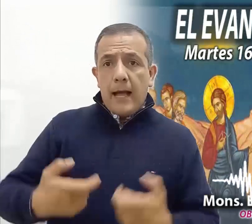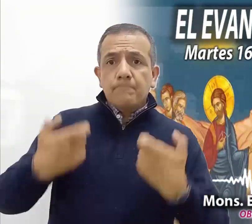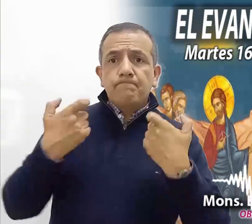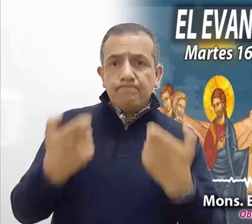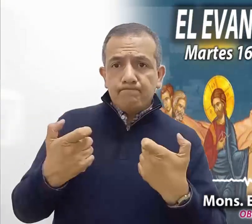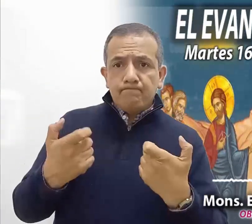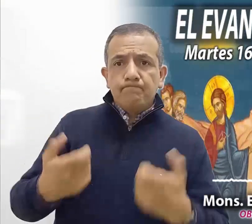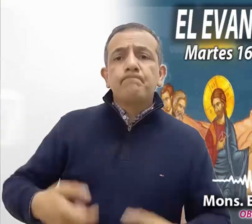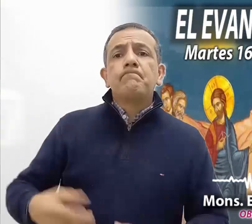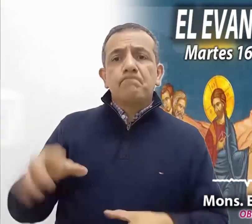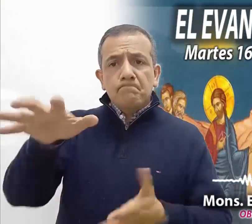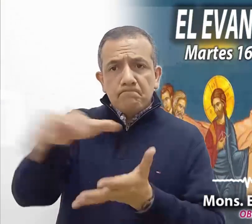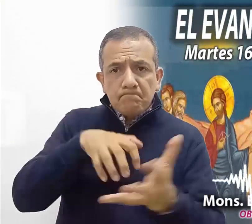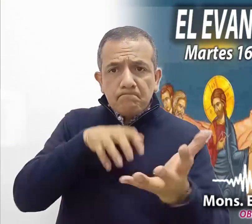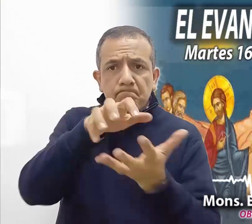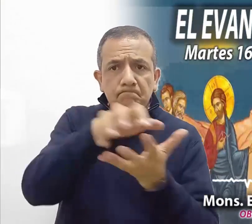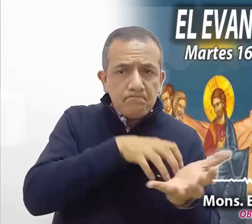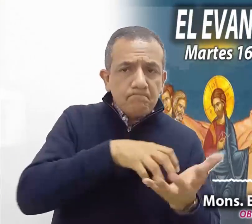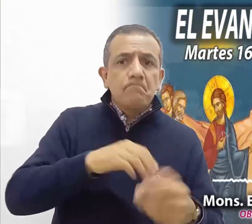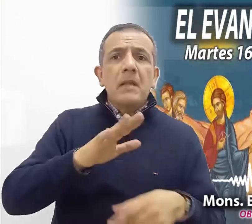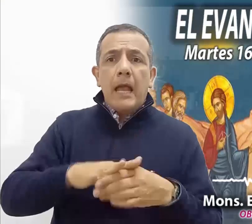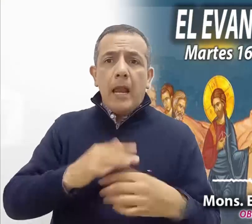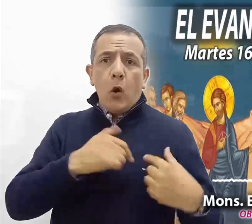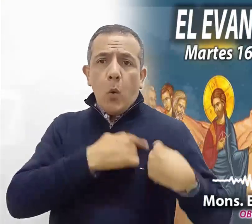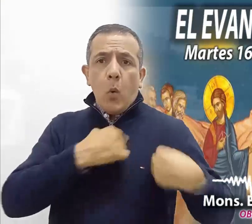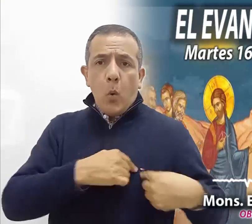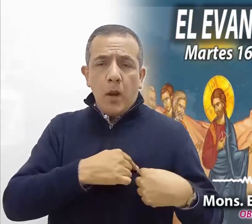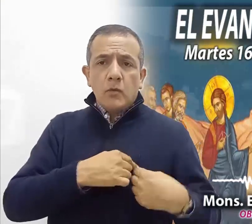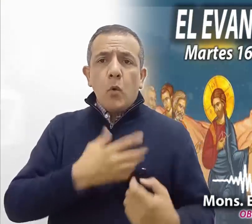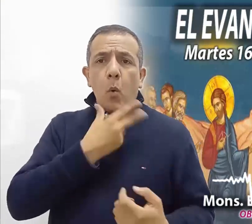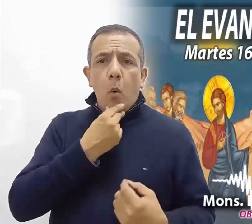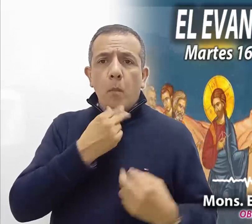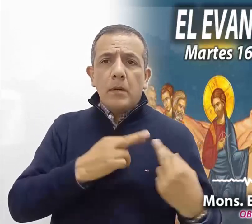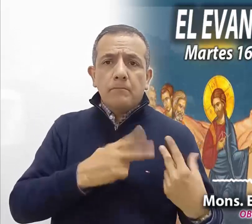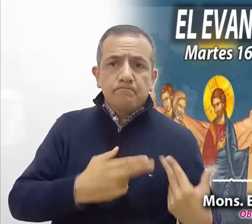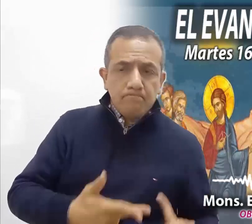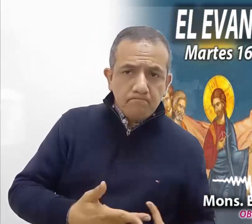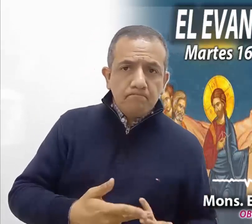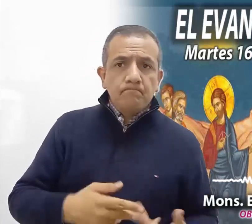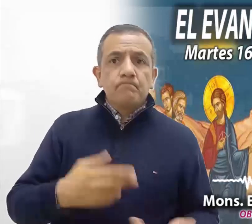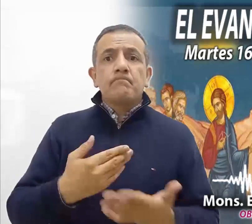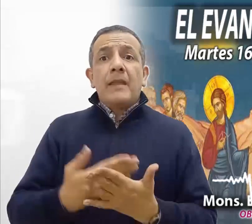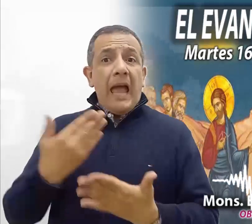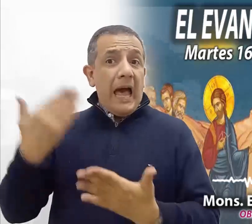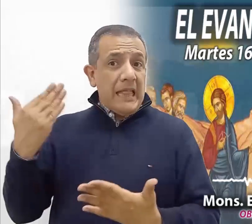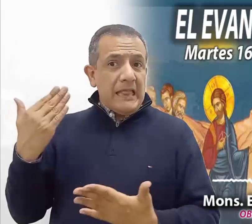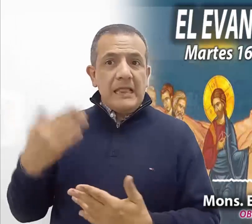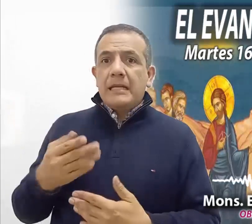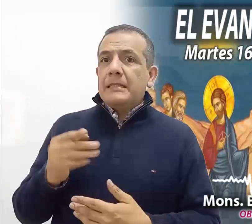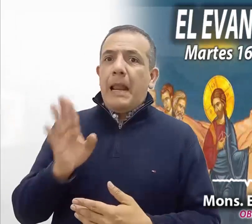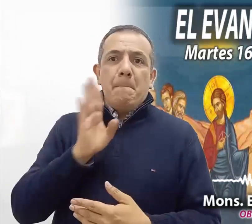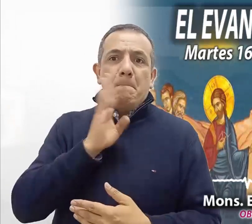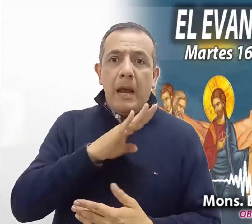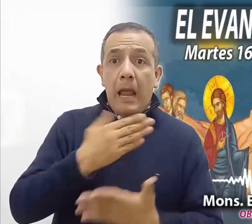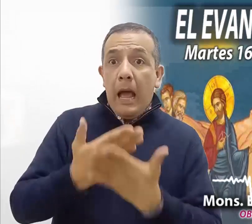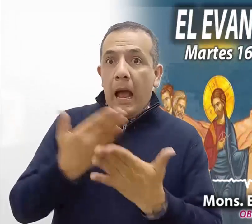hombres. Ya en sus tiempos las desigualdades eran insultantes, pero ahora en nuestros tiempos